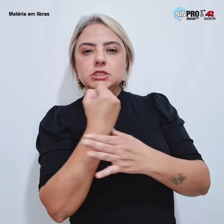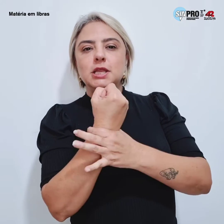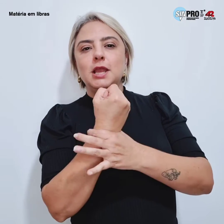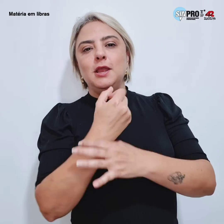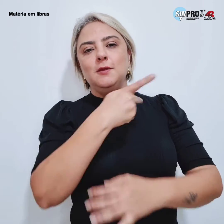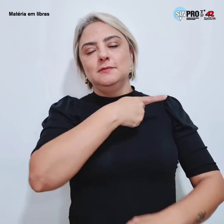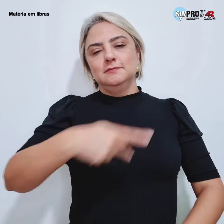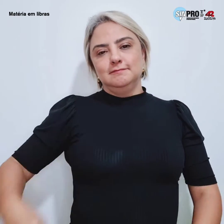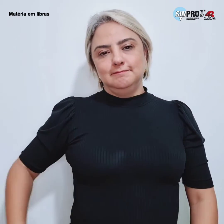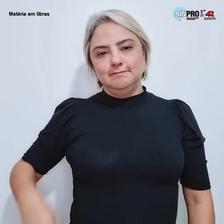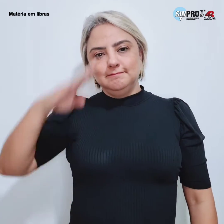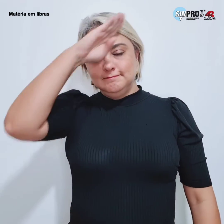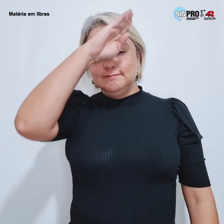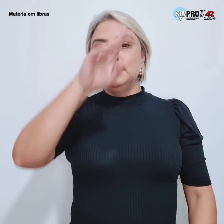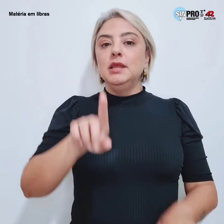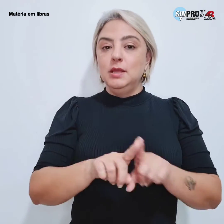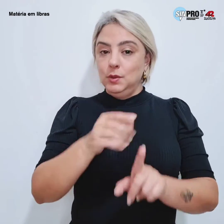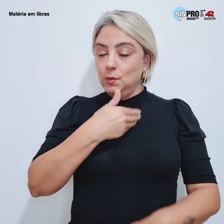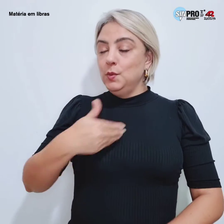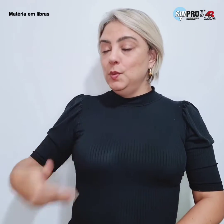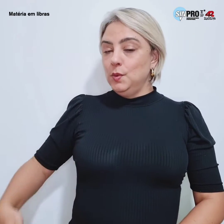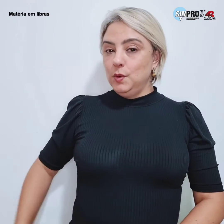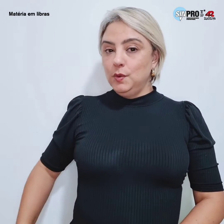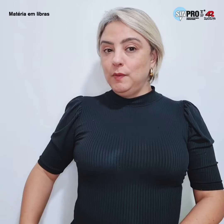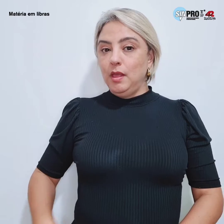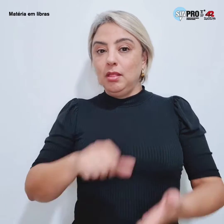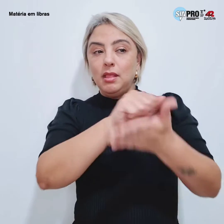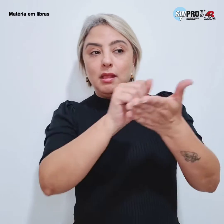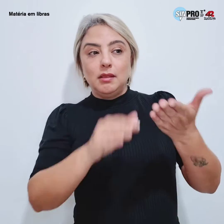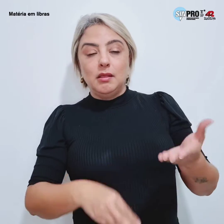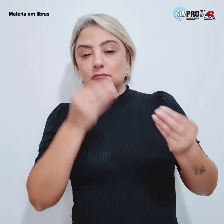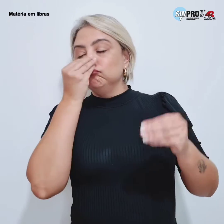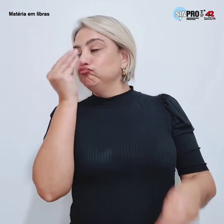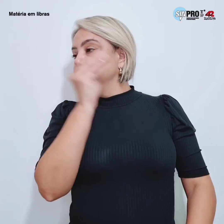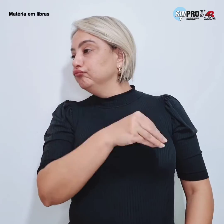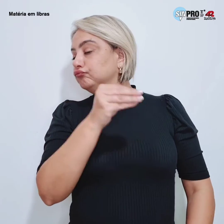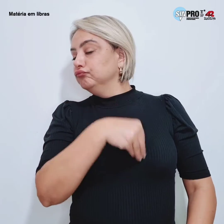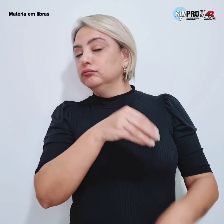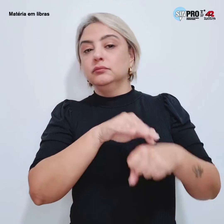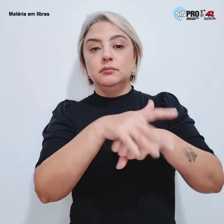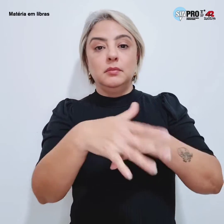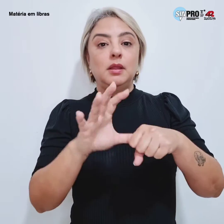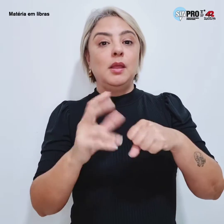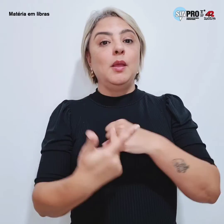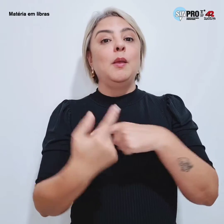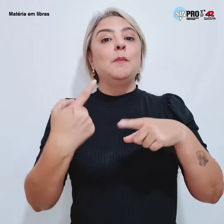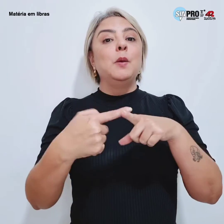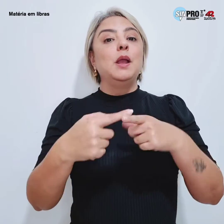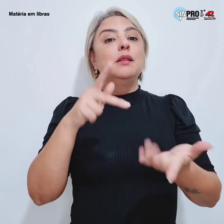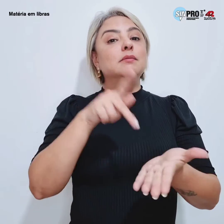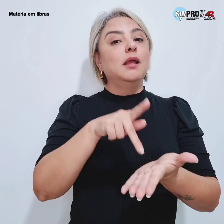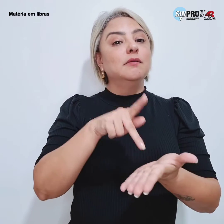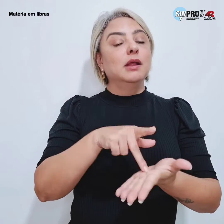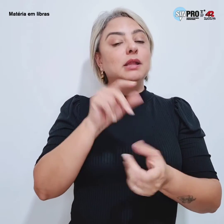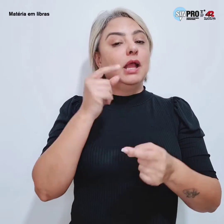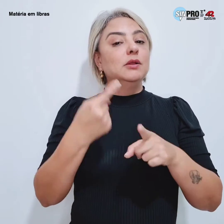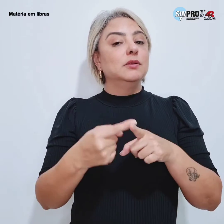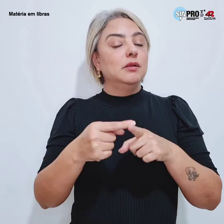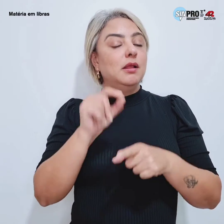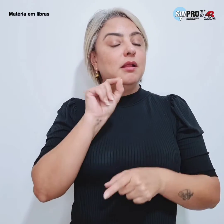seu governo nas ações de descaso com a pandemia, porque, na verdade, o que ele fez é um pouco